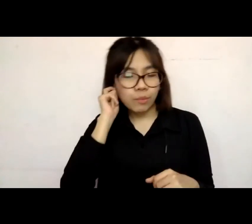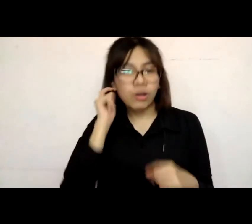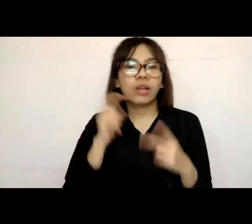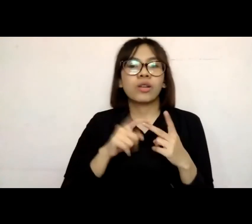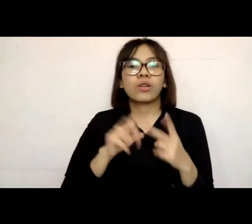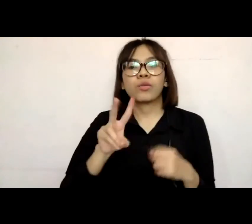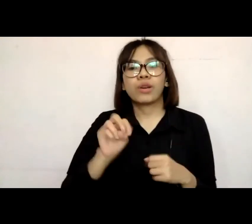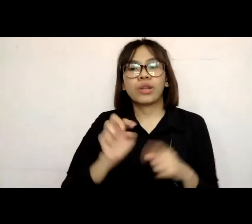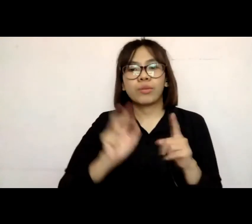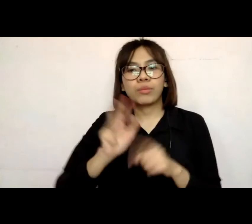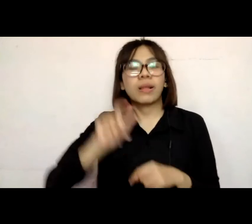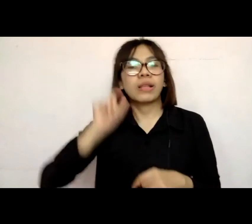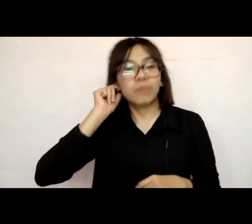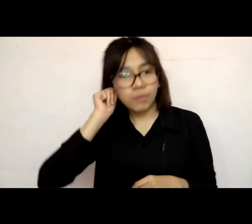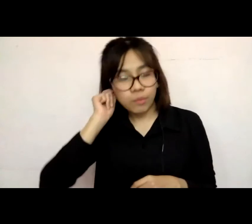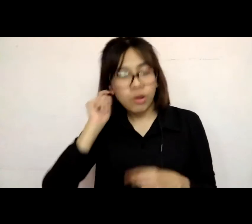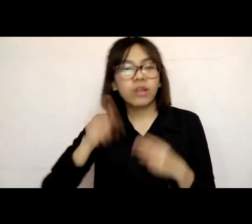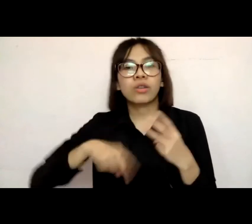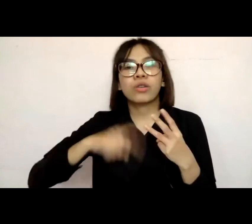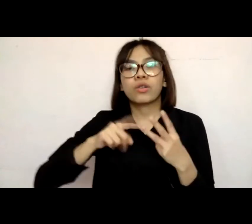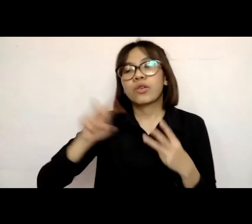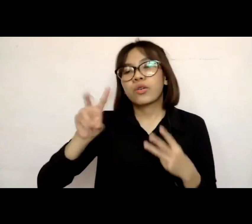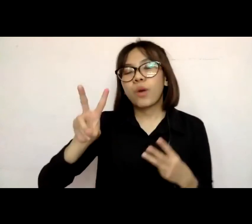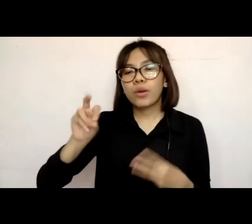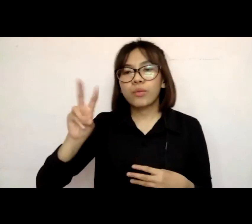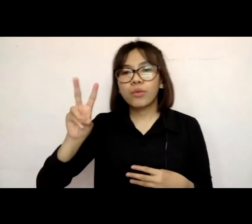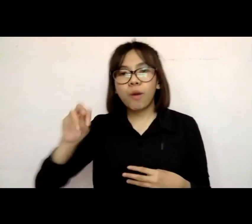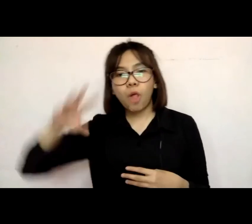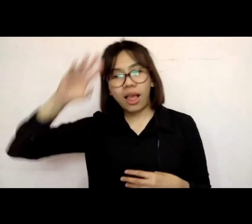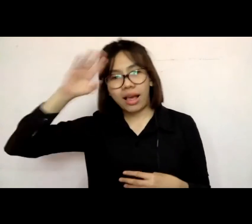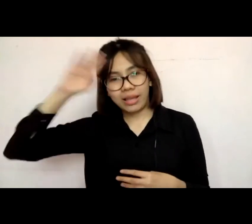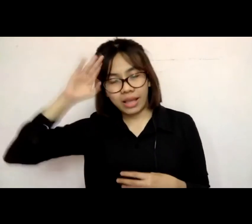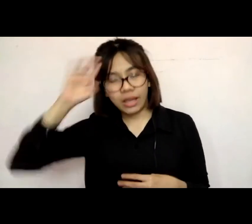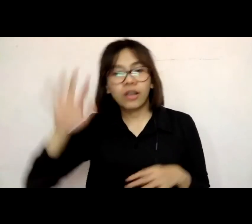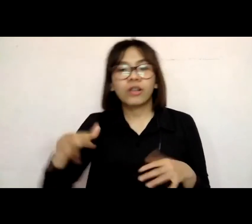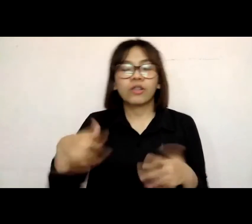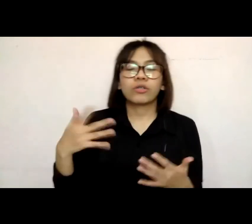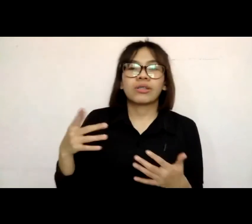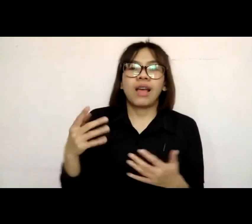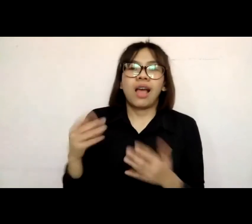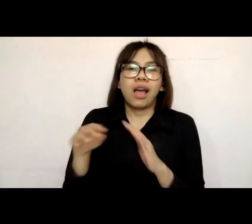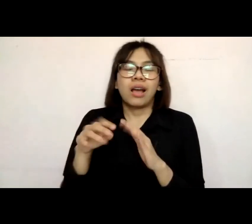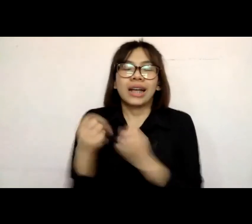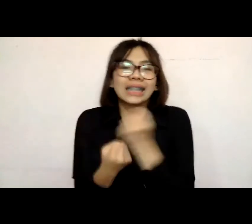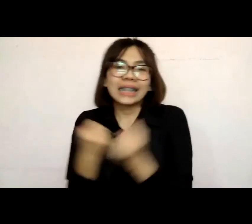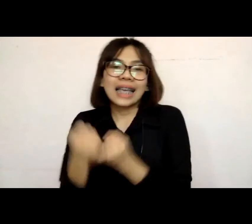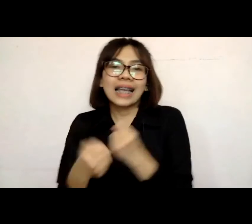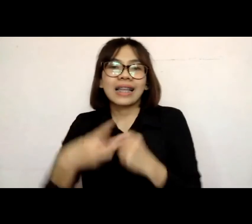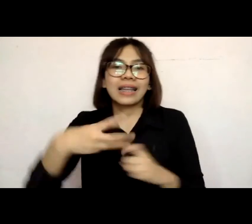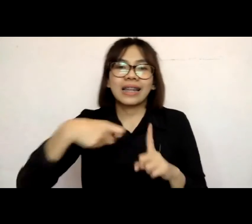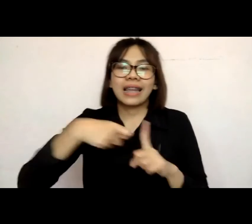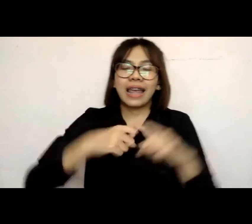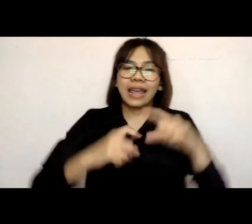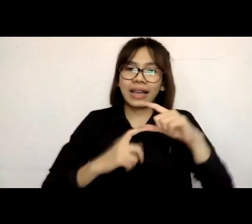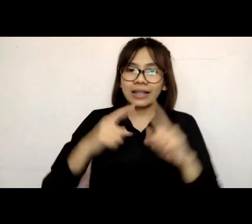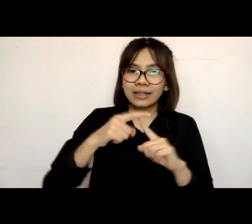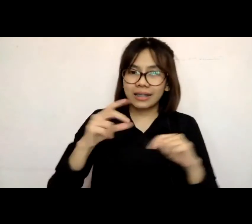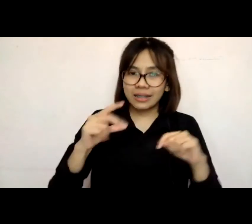kita punya masyarakat, punya orang tua siswa dan sebagainya. Bagaimana kita melakukan pelayanan yang sifatnya responsif